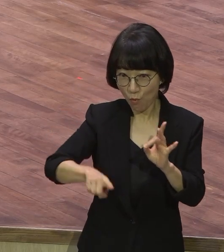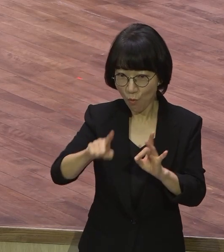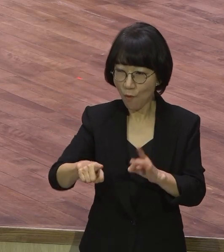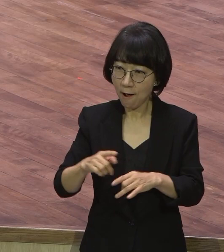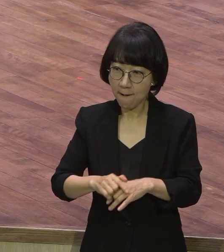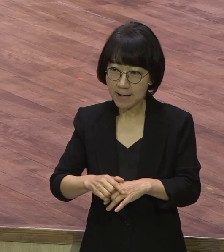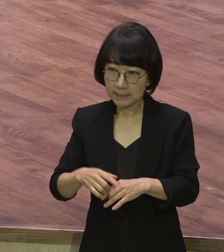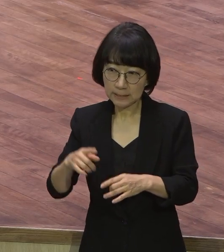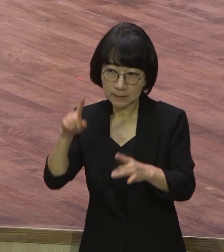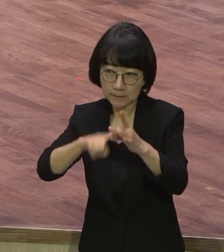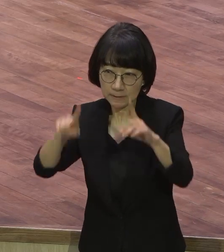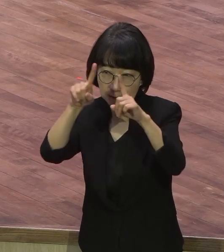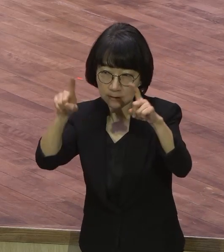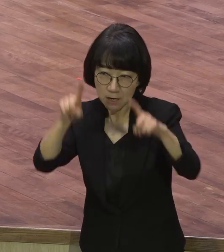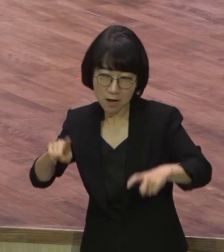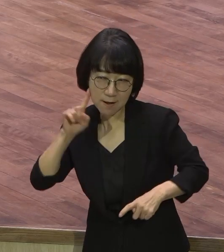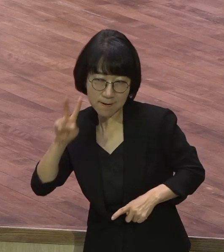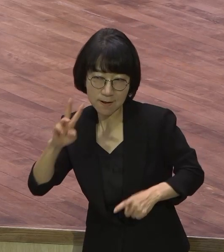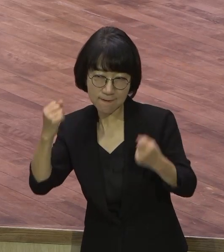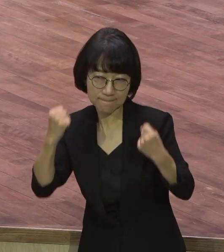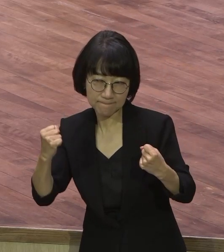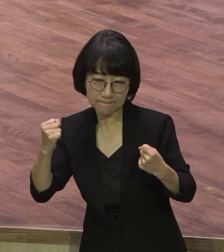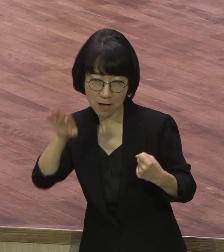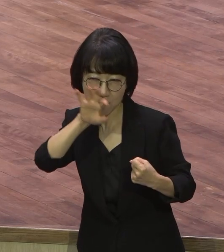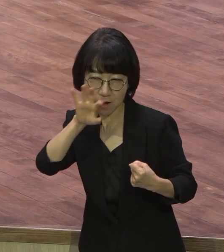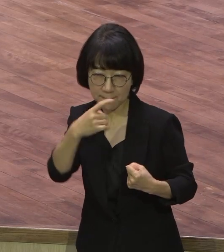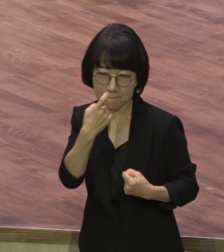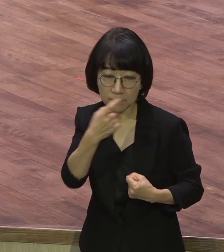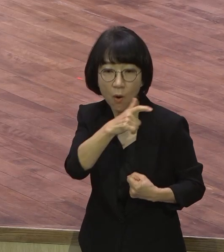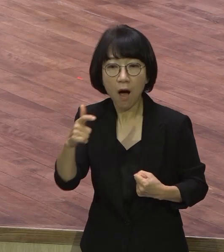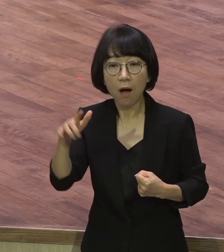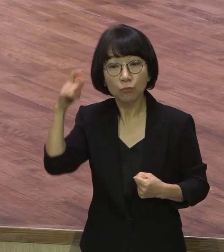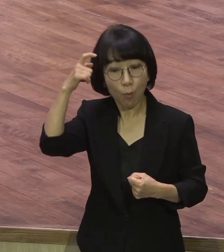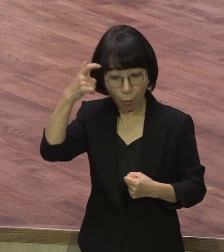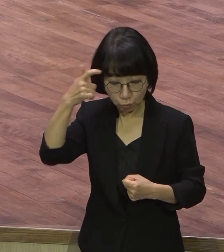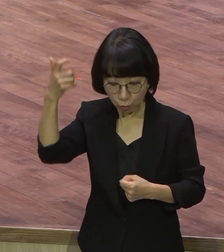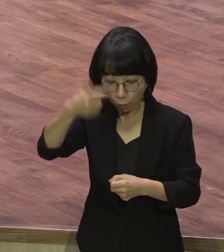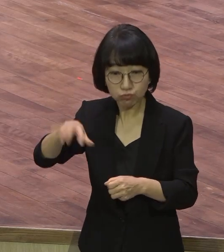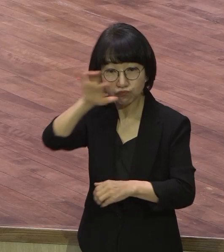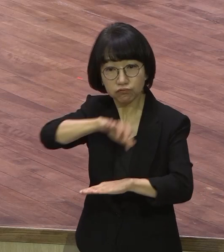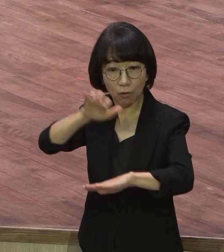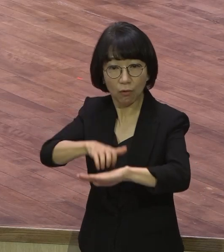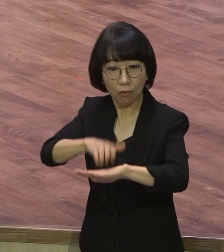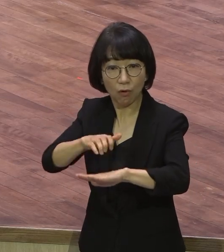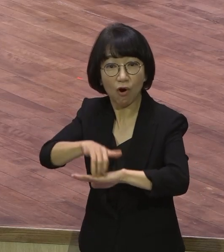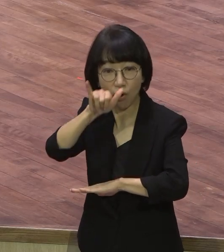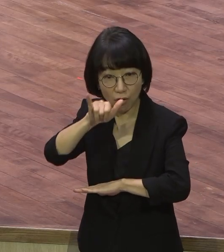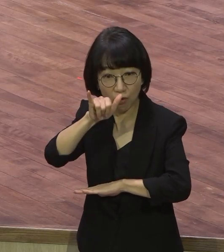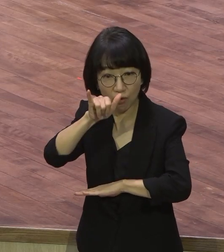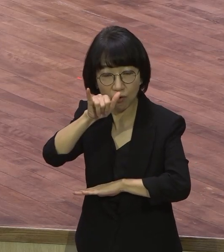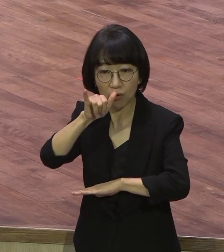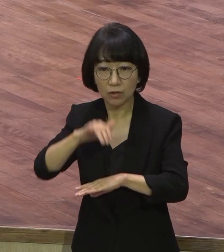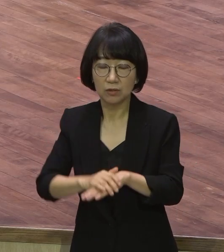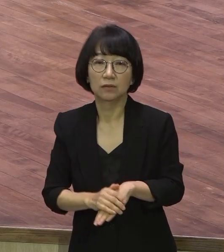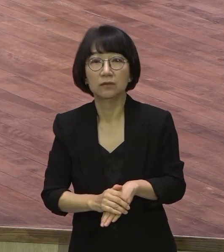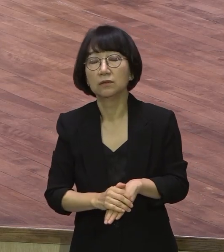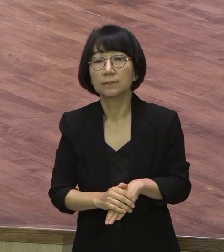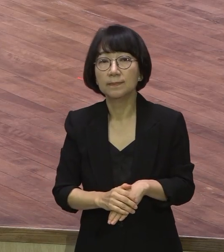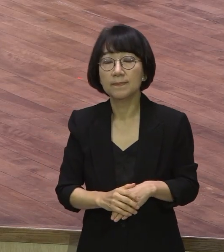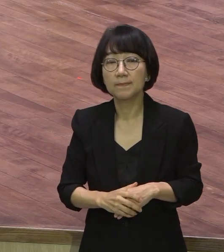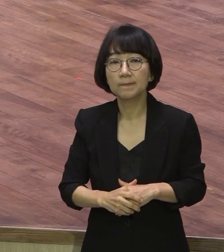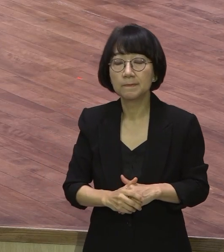캠플스테이 영성훈련을 시킨다. 똑같이 영성훈련을 한대요. 그런데 이런 세상 종교가